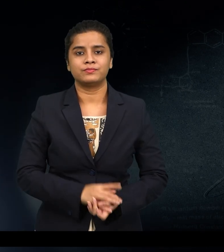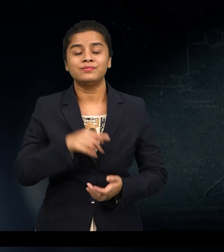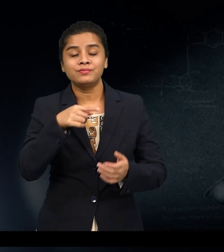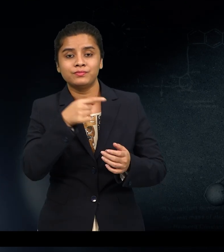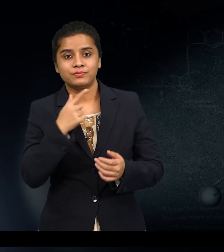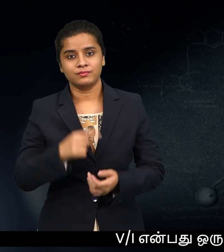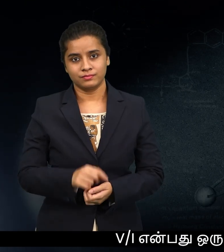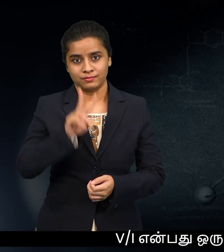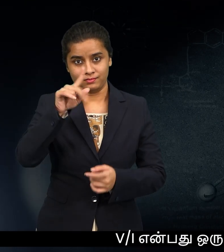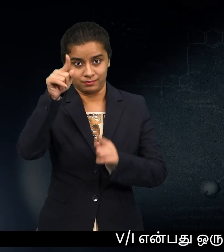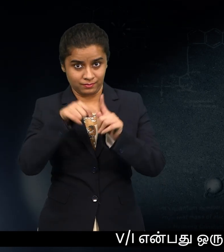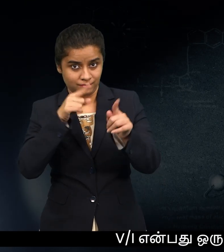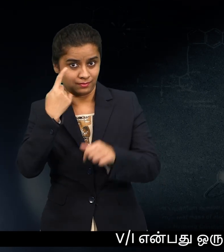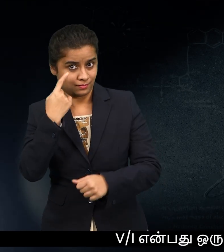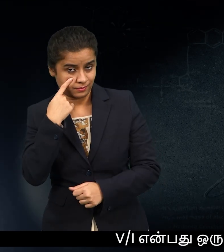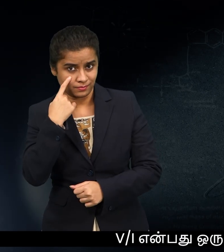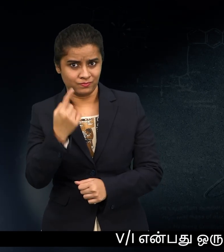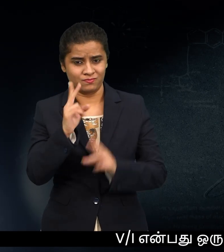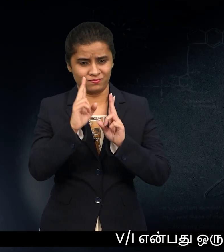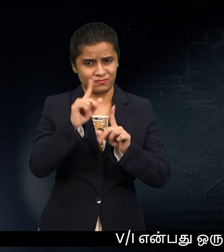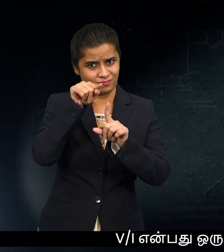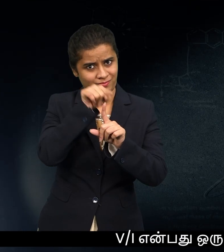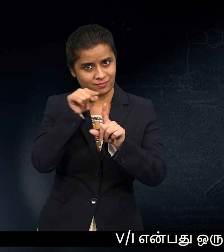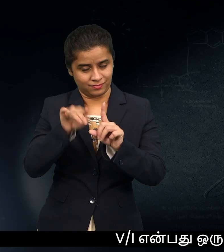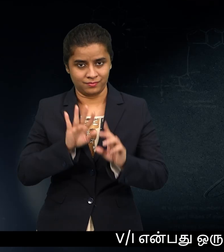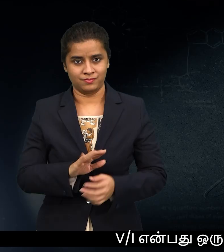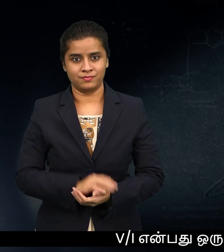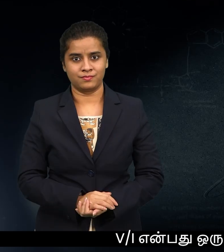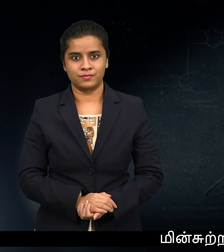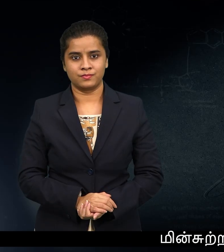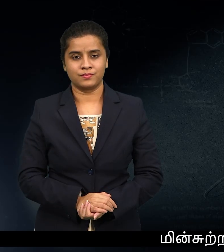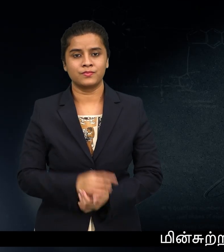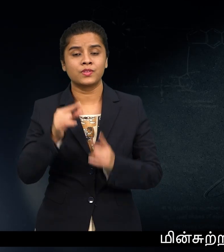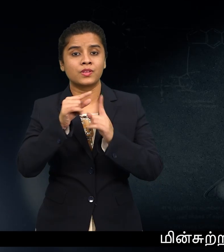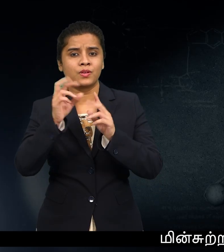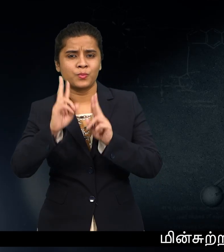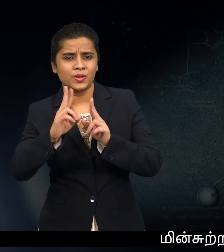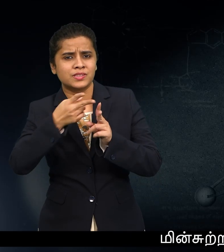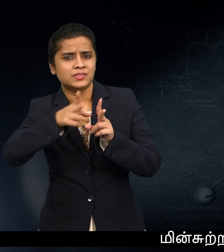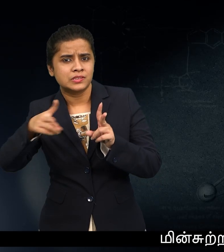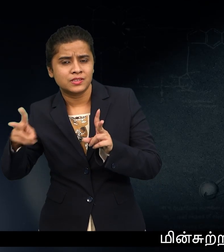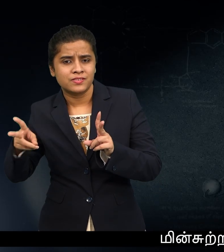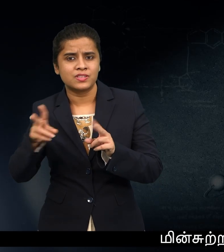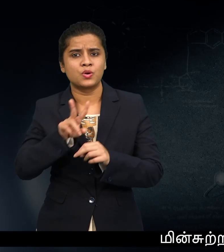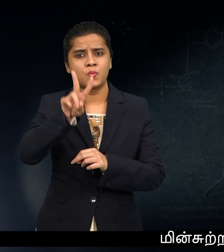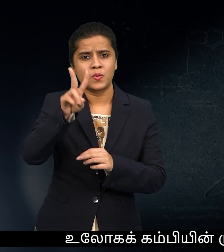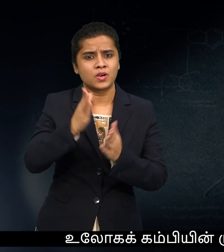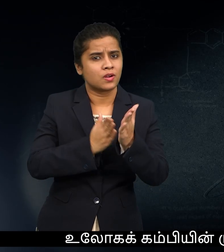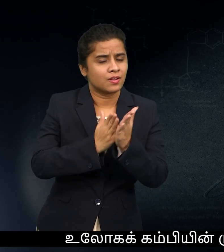இவ்வாறு V பார் I என்பது ஒரு நிலையான விகிதமாகும். மின்சுற்றில் கொடுக்கப்பட்ட உலோக